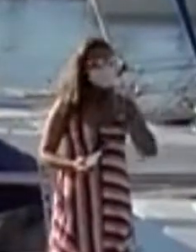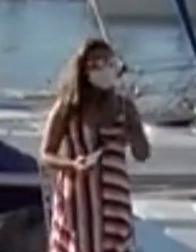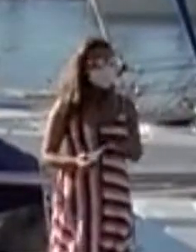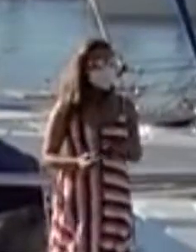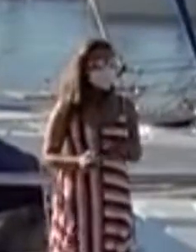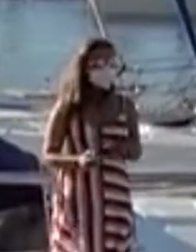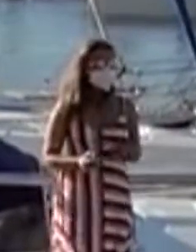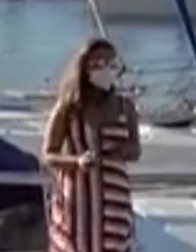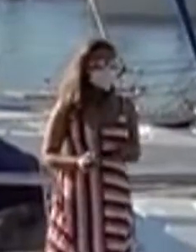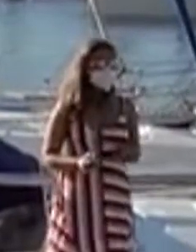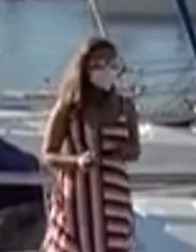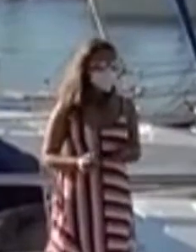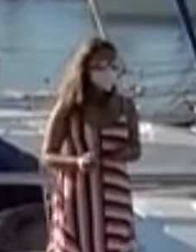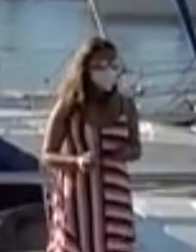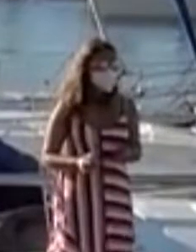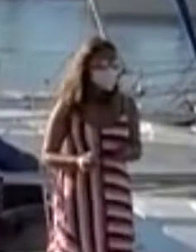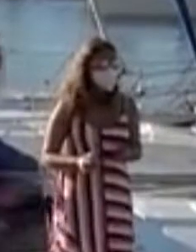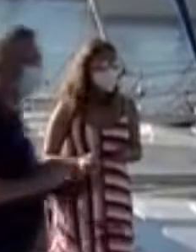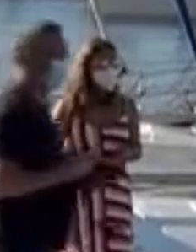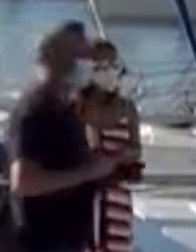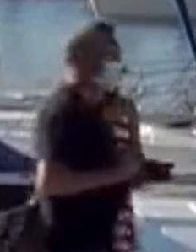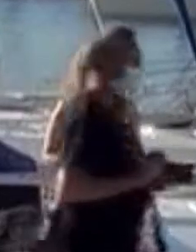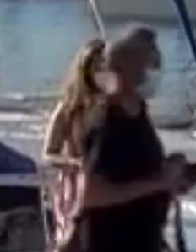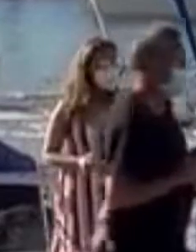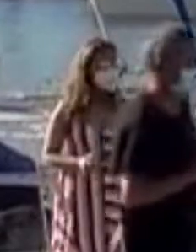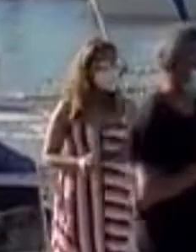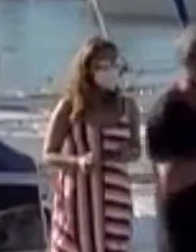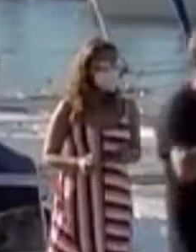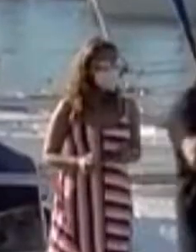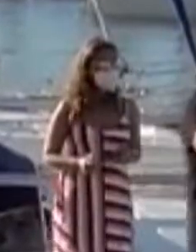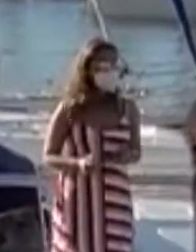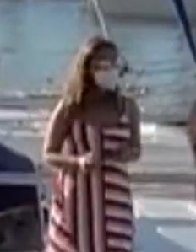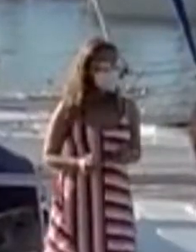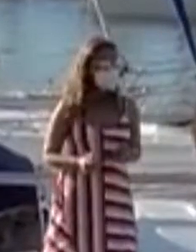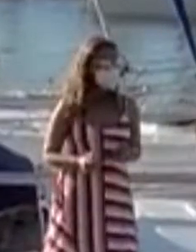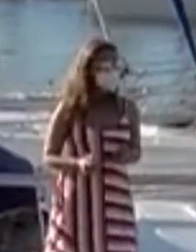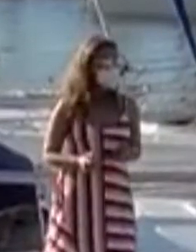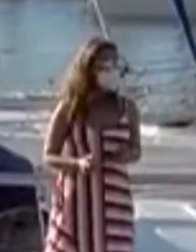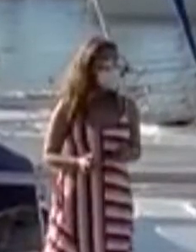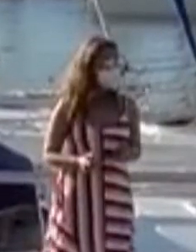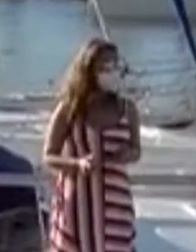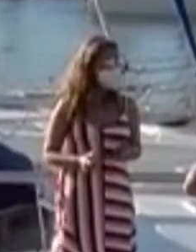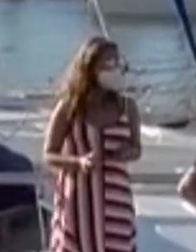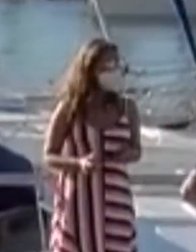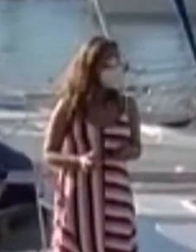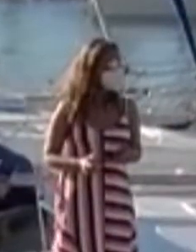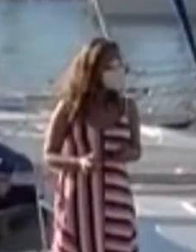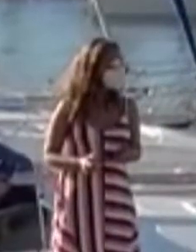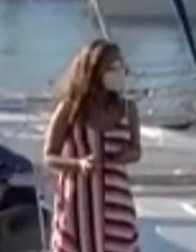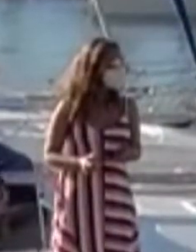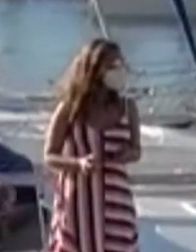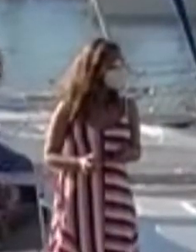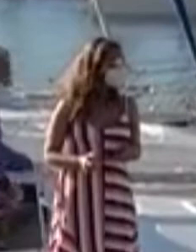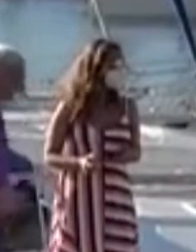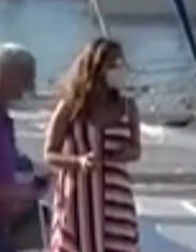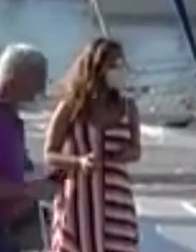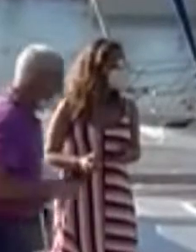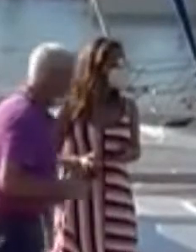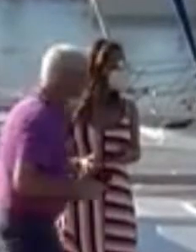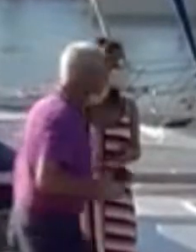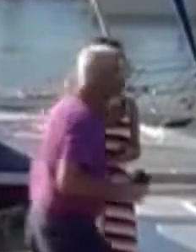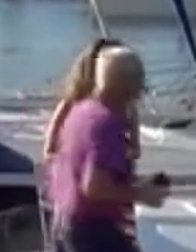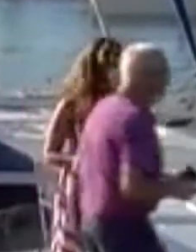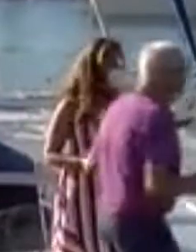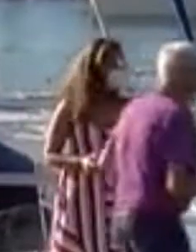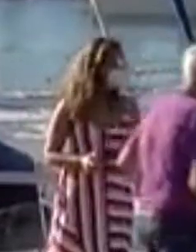día 12. Vigo padecimos durante os 11 anos da Xunta de Feixóo e do Partido Popular unha política de